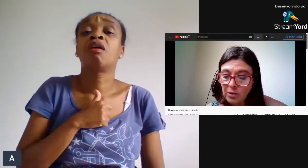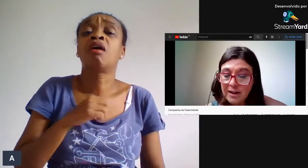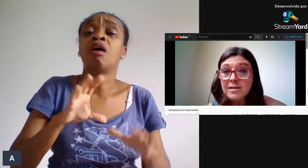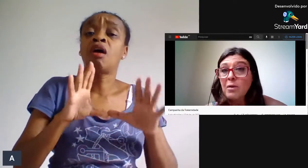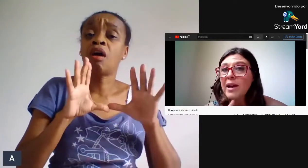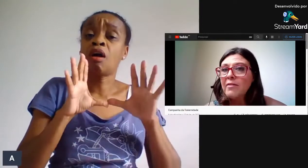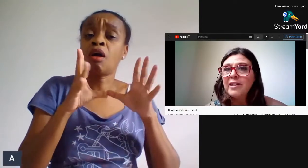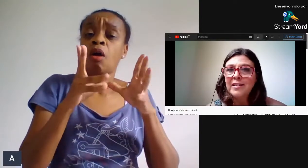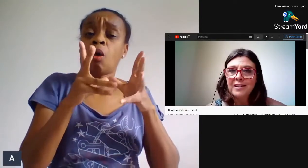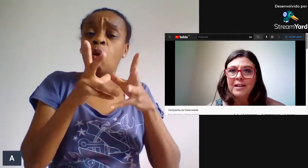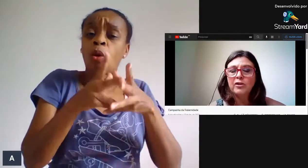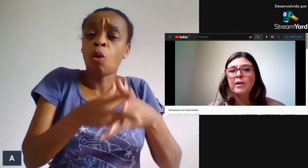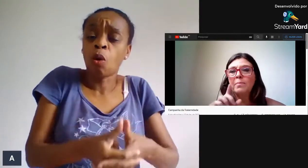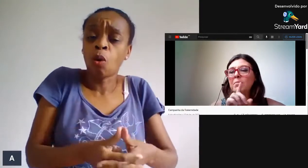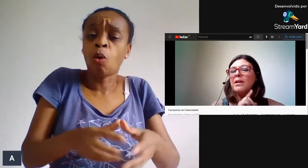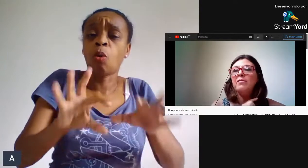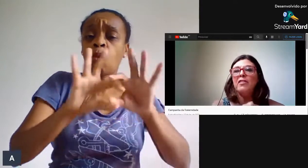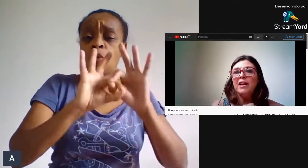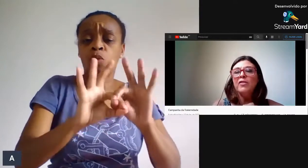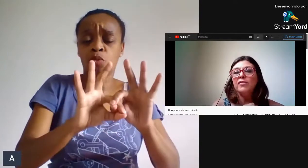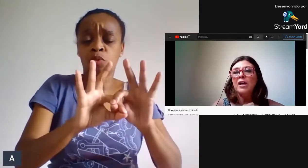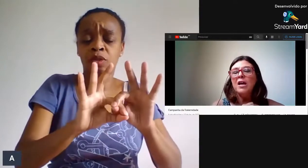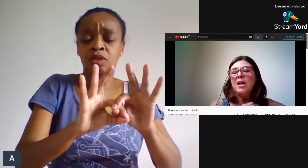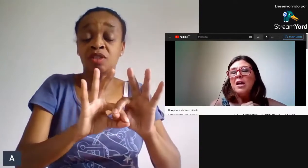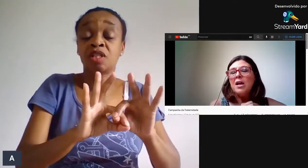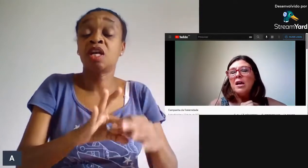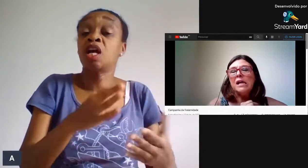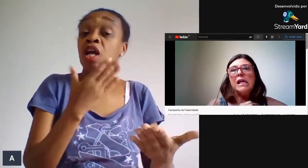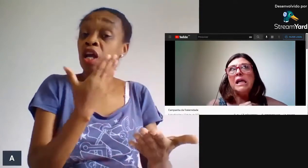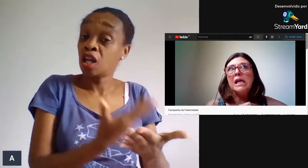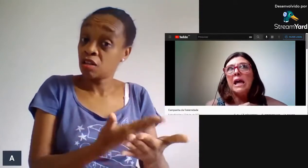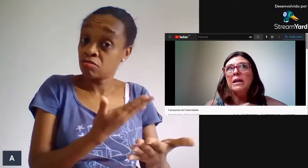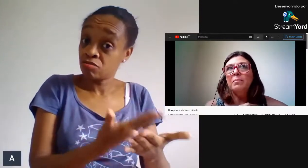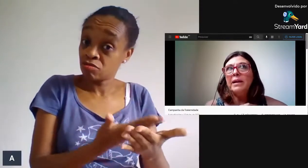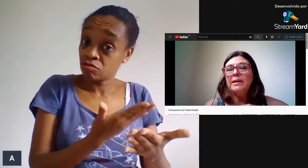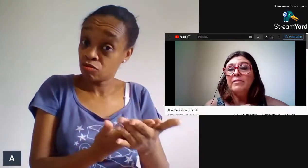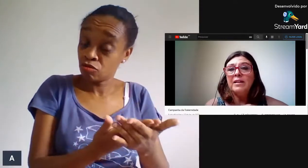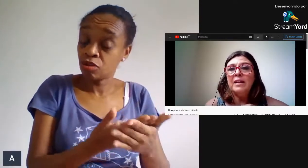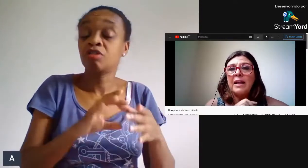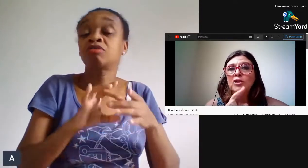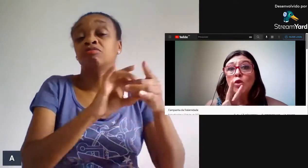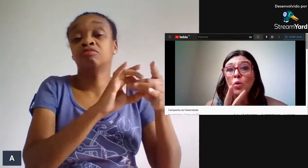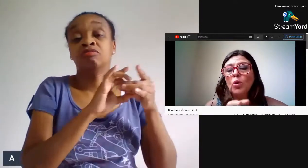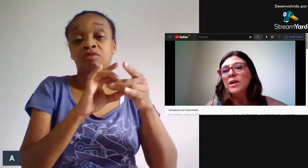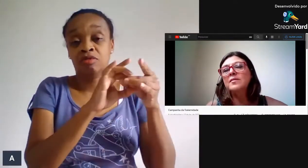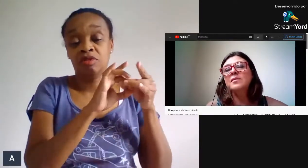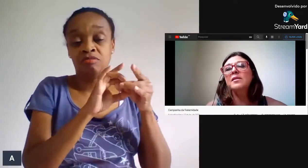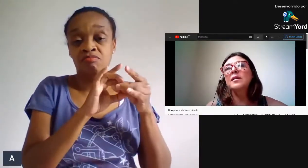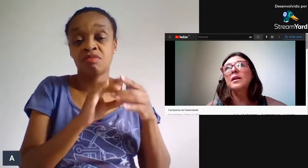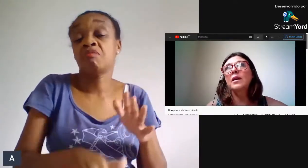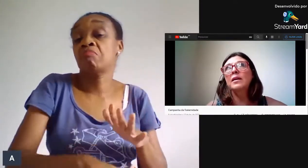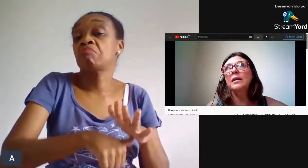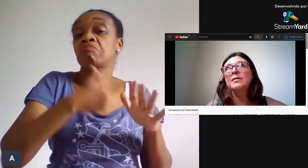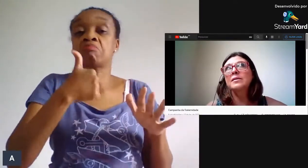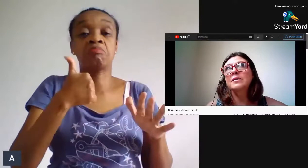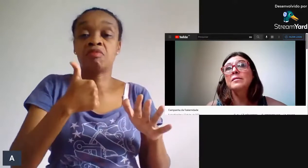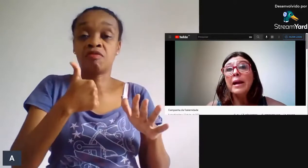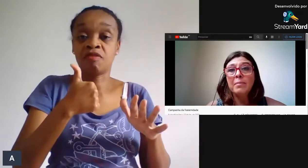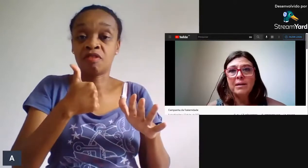olha só, educação e fraternidade. Foi a primeira vez que a campanha da fraternidade tocou